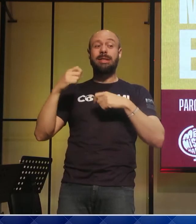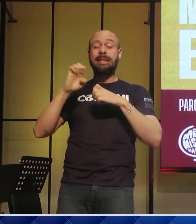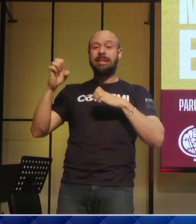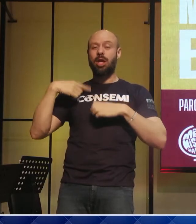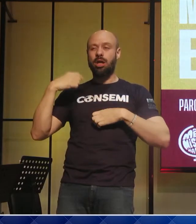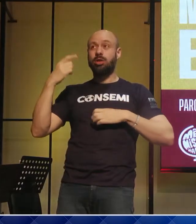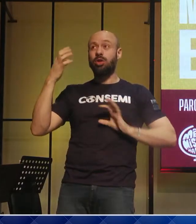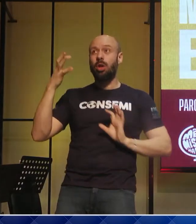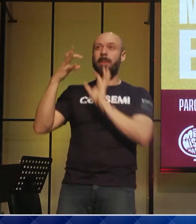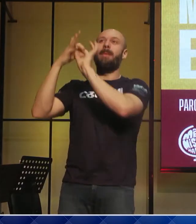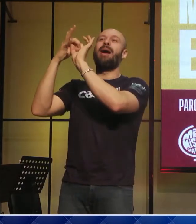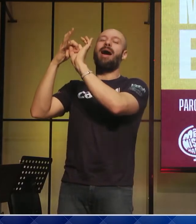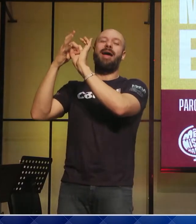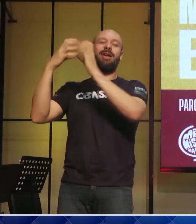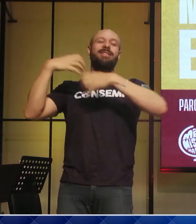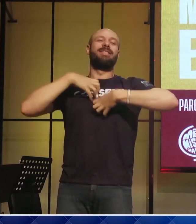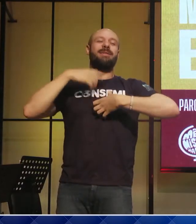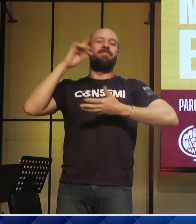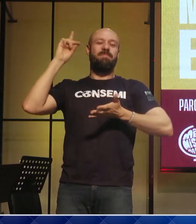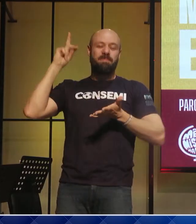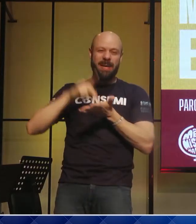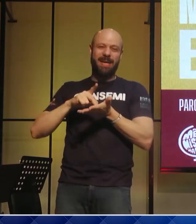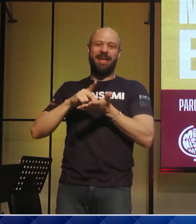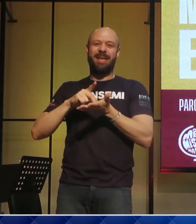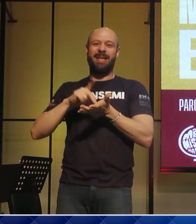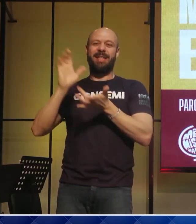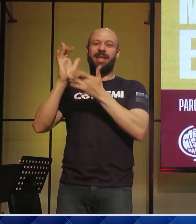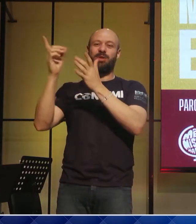para que o filho glorifique a ti,